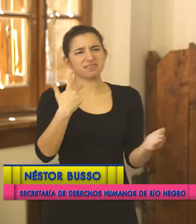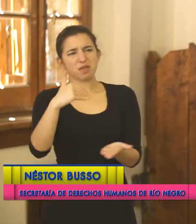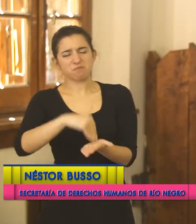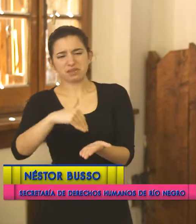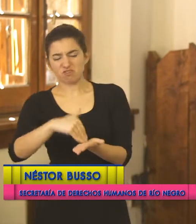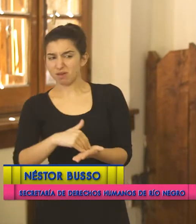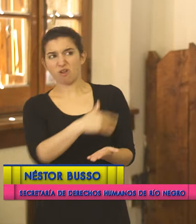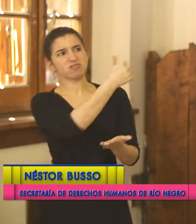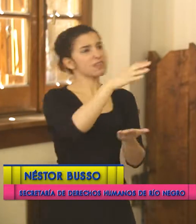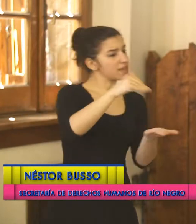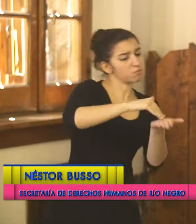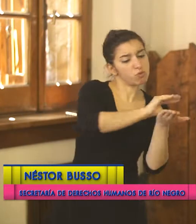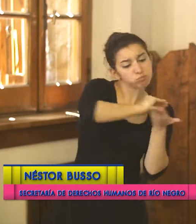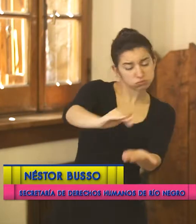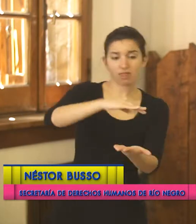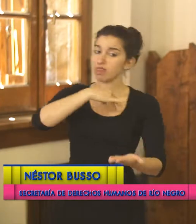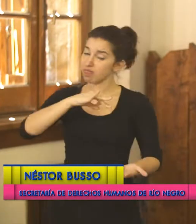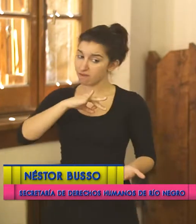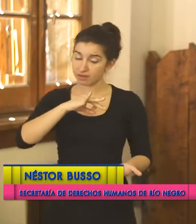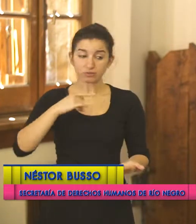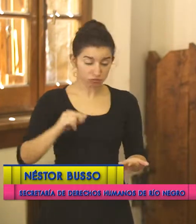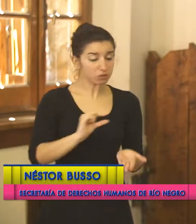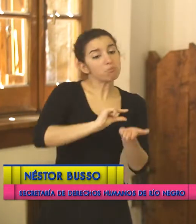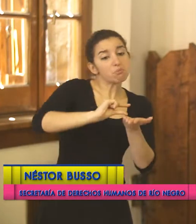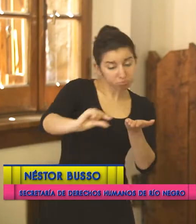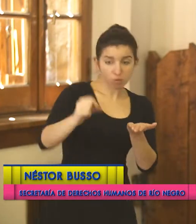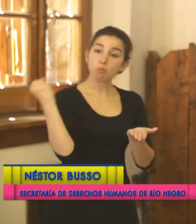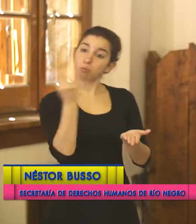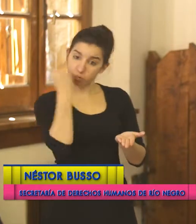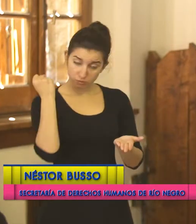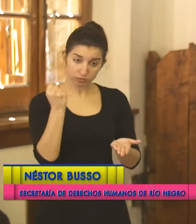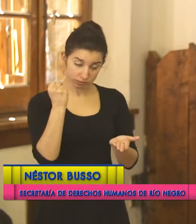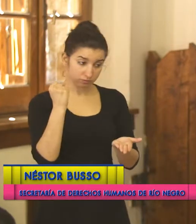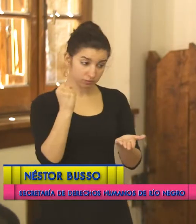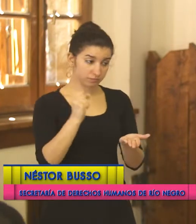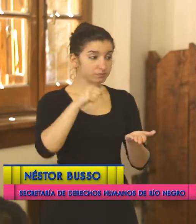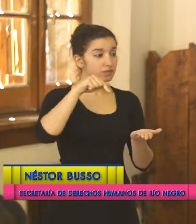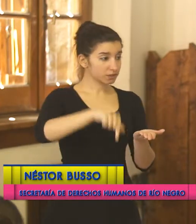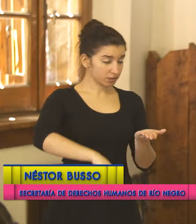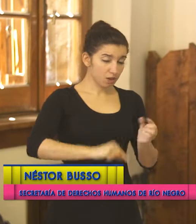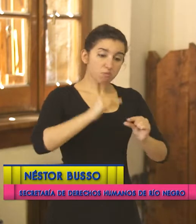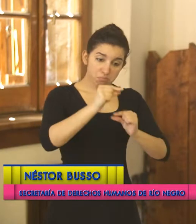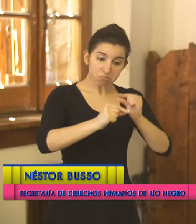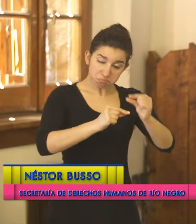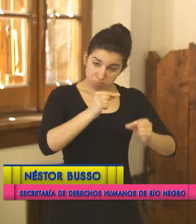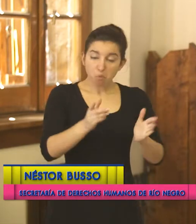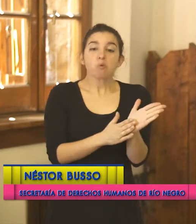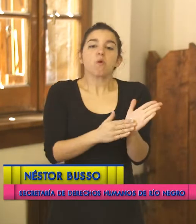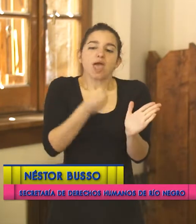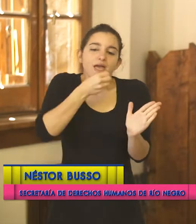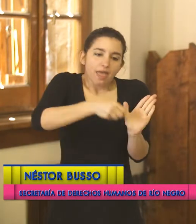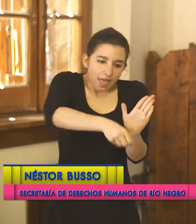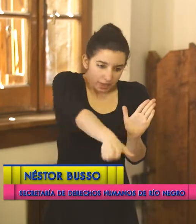unos 60 que hubieran correspondido entonces celebramos que se haya implementado y que se haya hecho en forma experimental